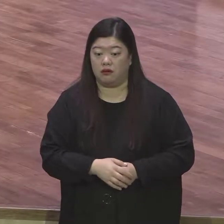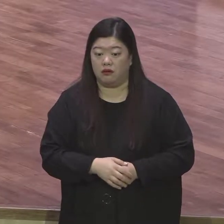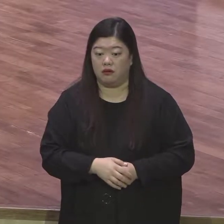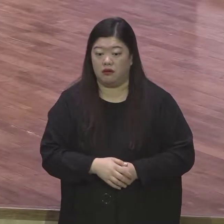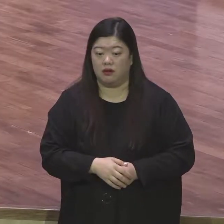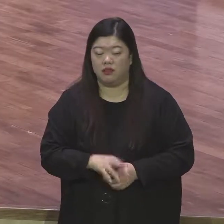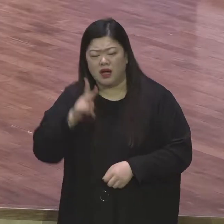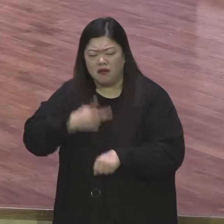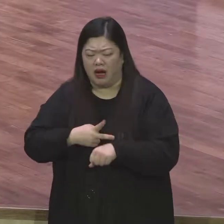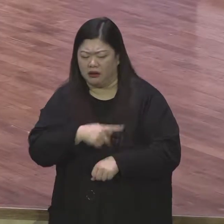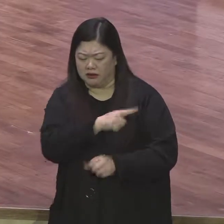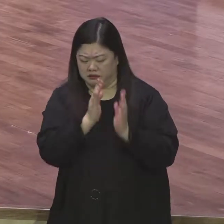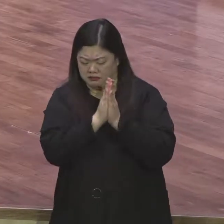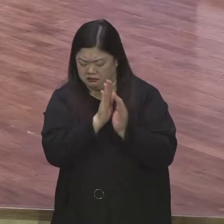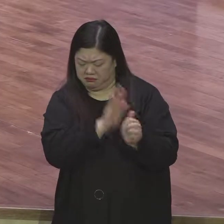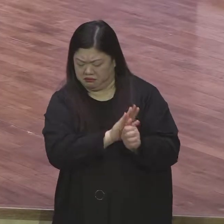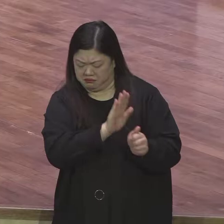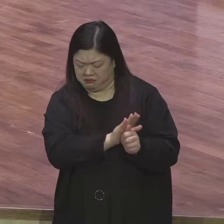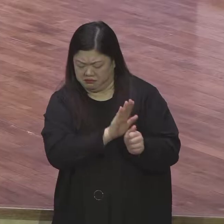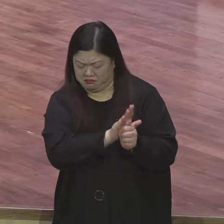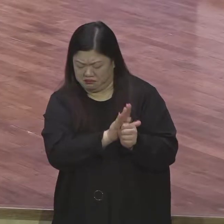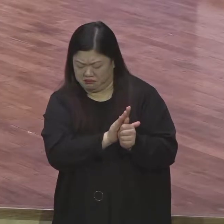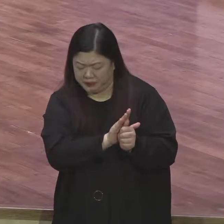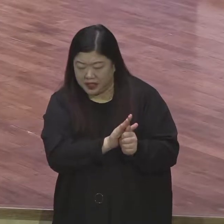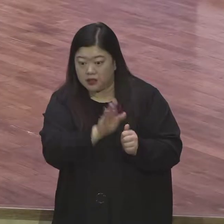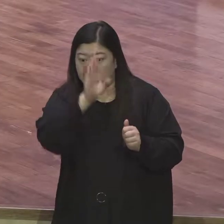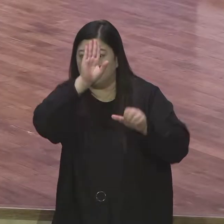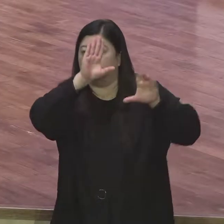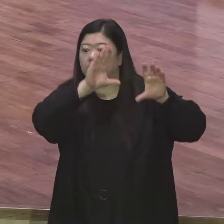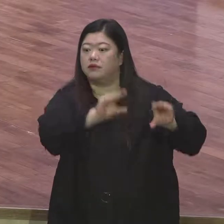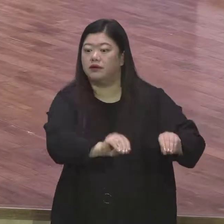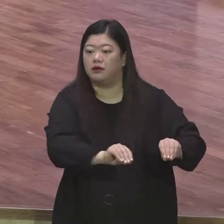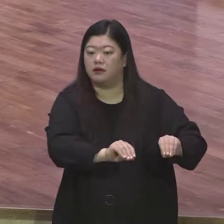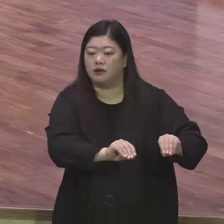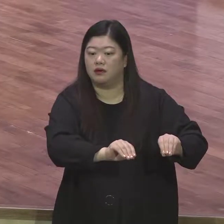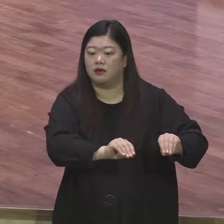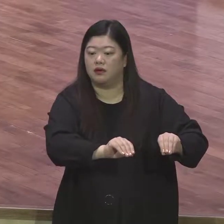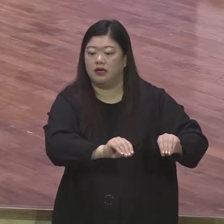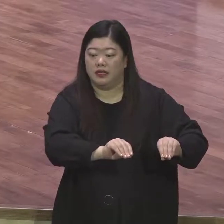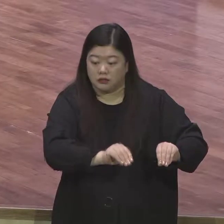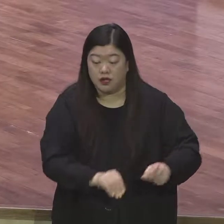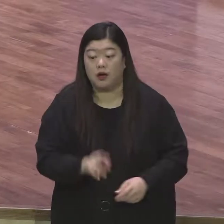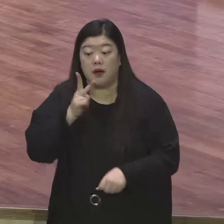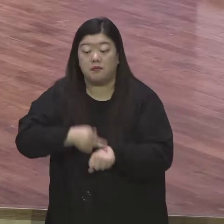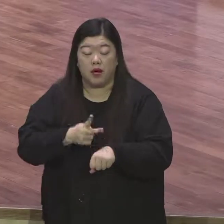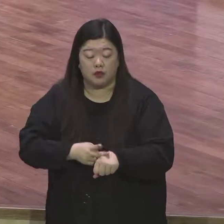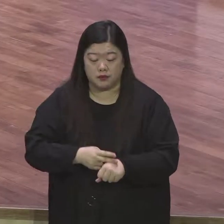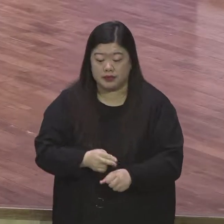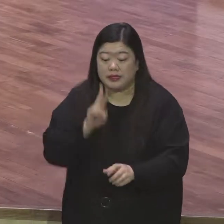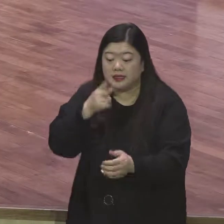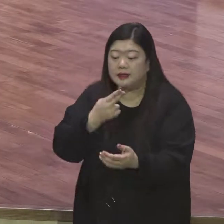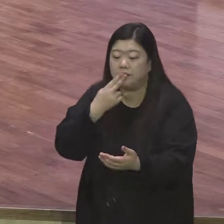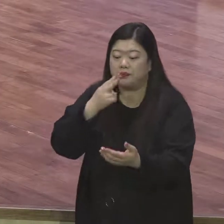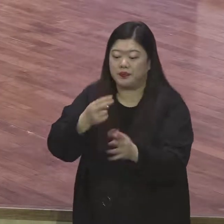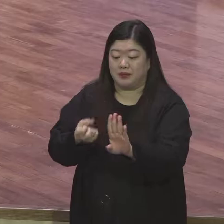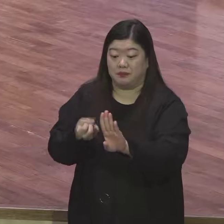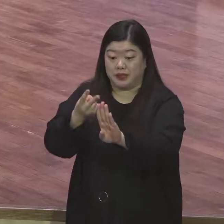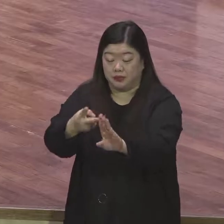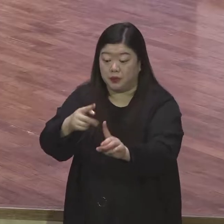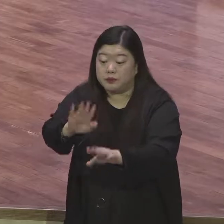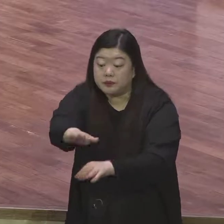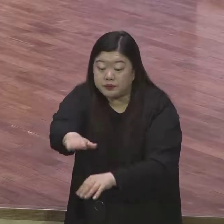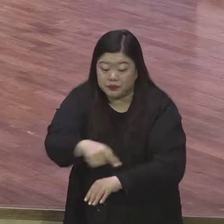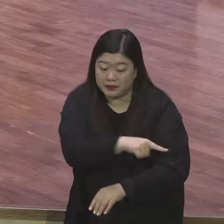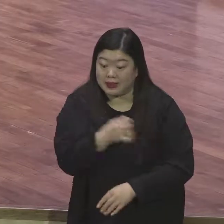됐어요. 이런 에바브로디도를 바울이 빌립보 교회 대돌로 보냅니다. 대돌을